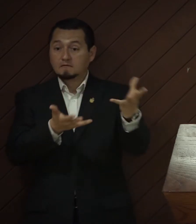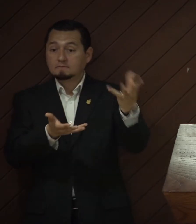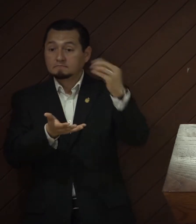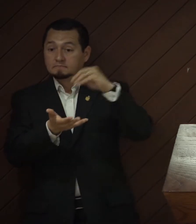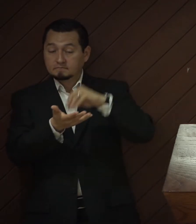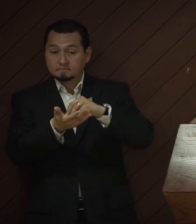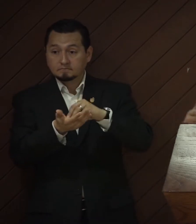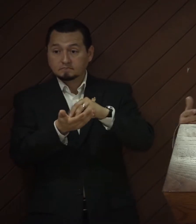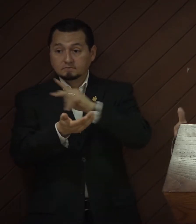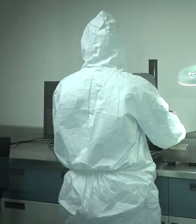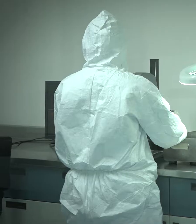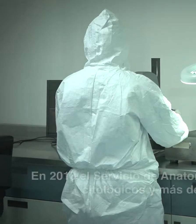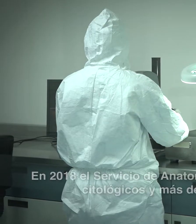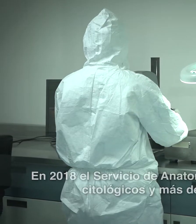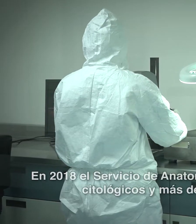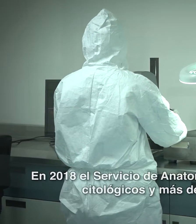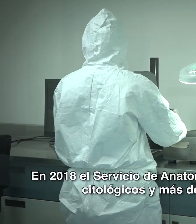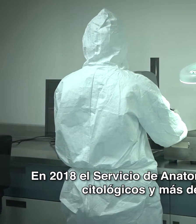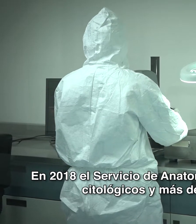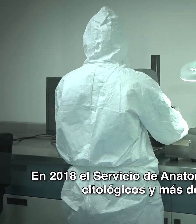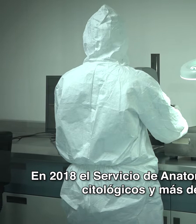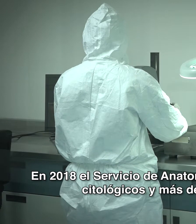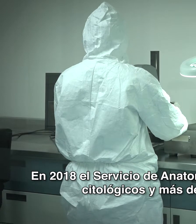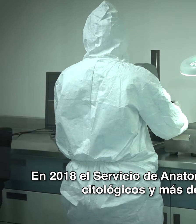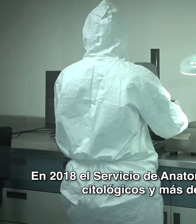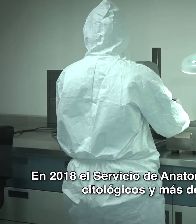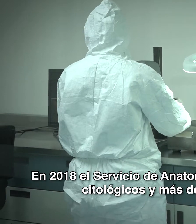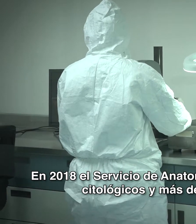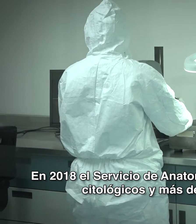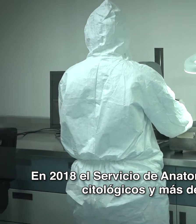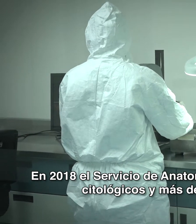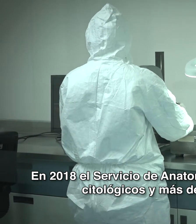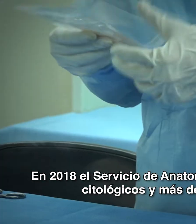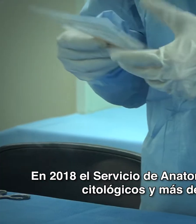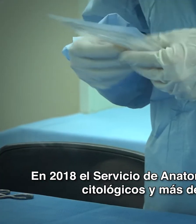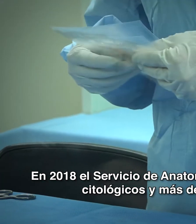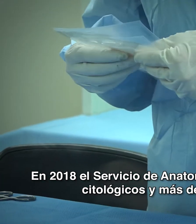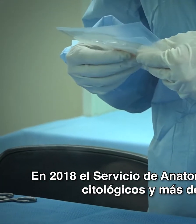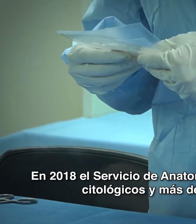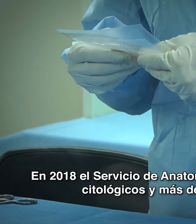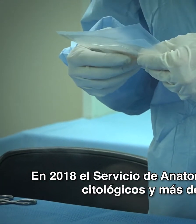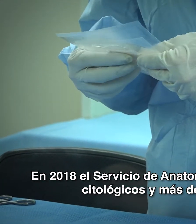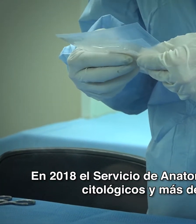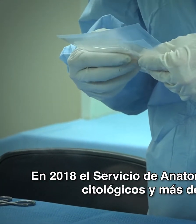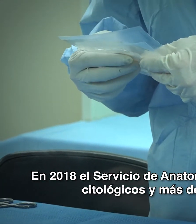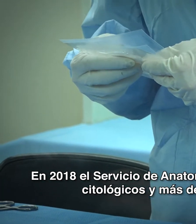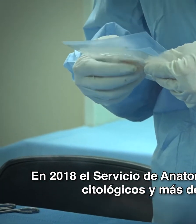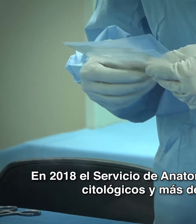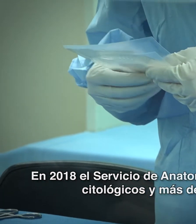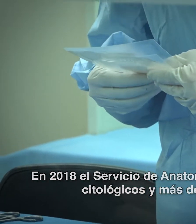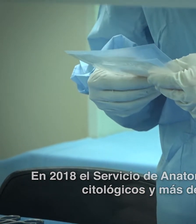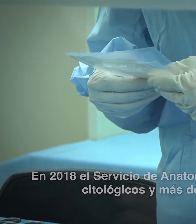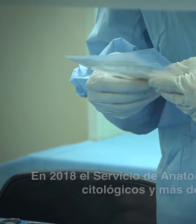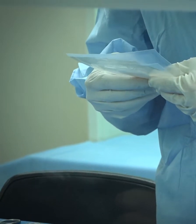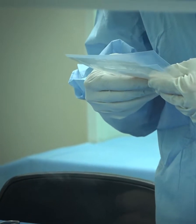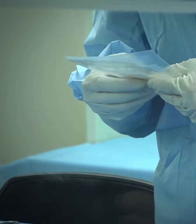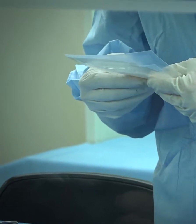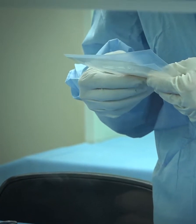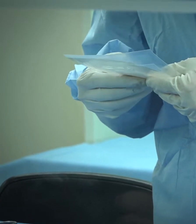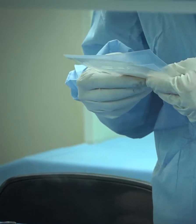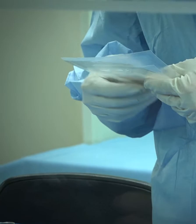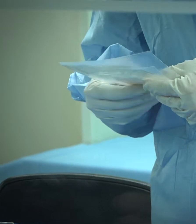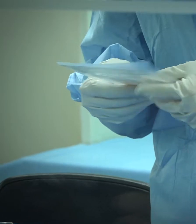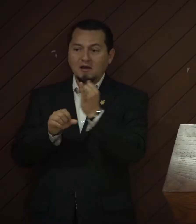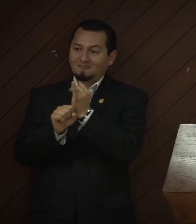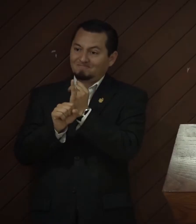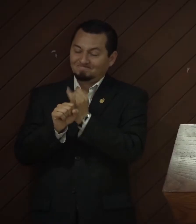la educación en temas de salud, la formación de recursos humanos de alta calidad en salud y qué decir de la